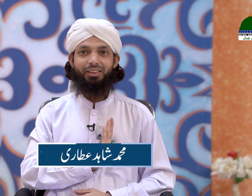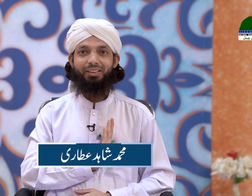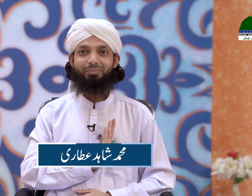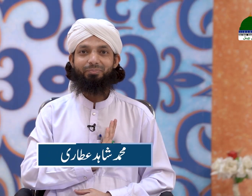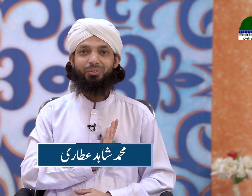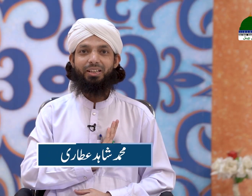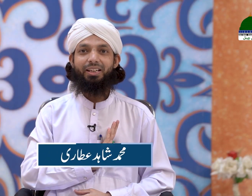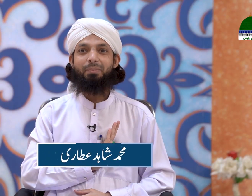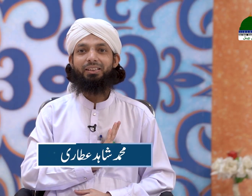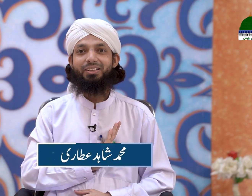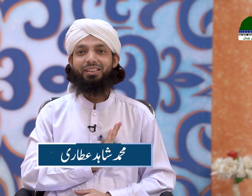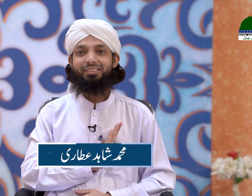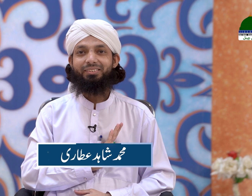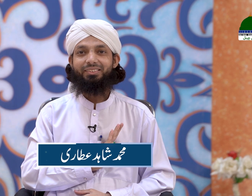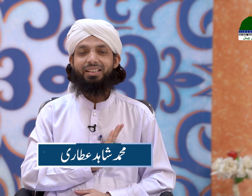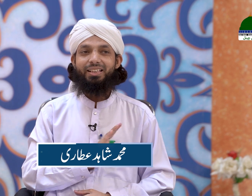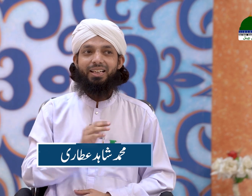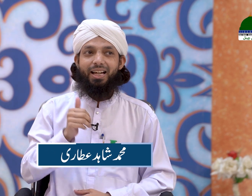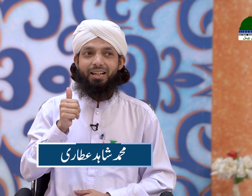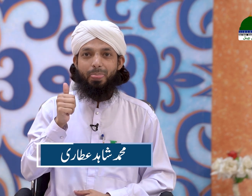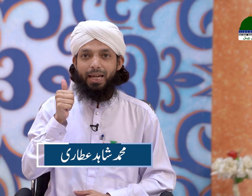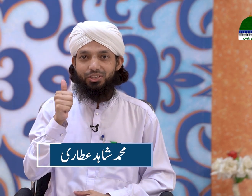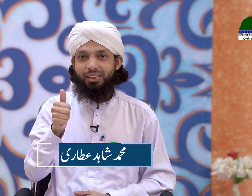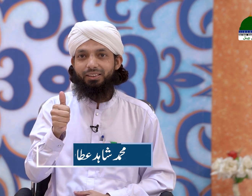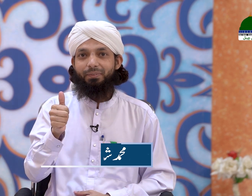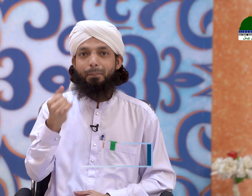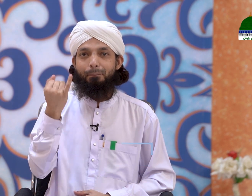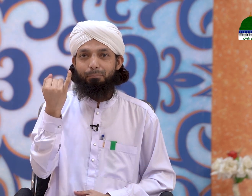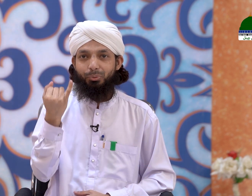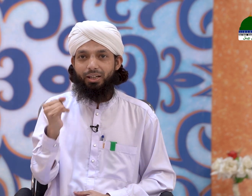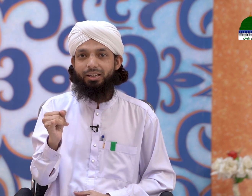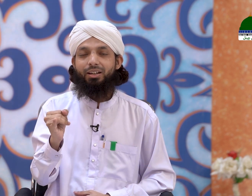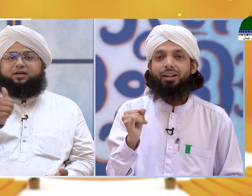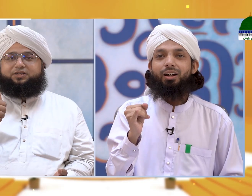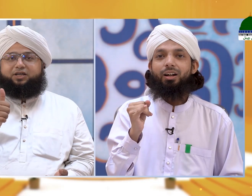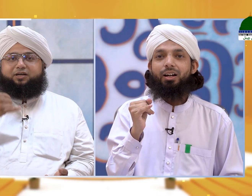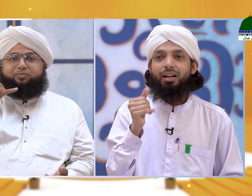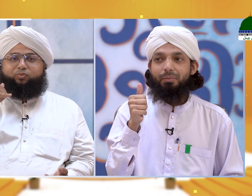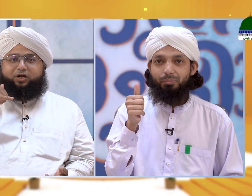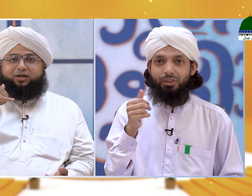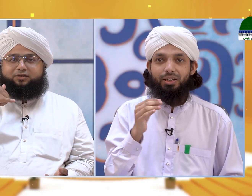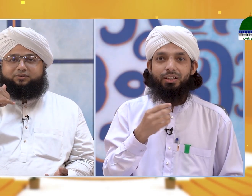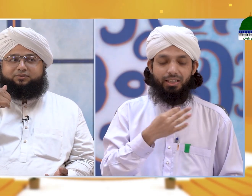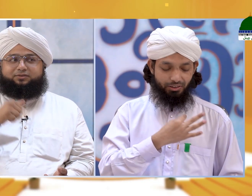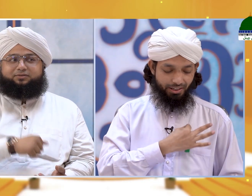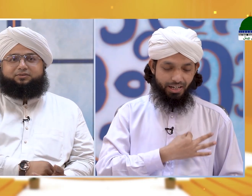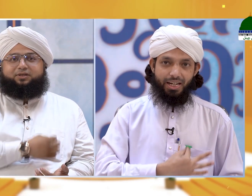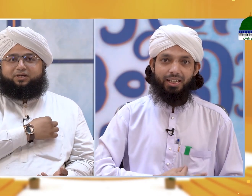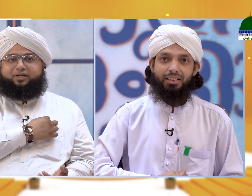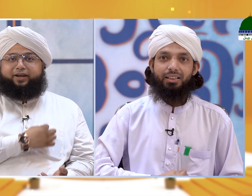گے، تو یہ ہے عمل کا اشارہ۔ عمل۔ اچھا، برا، اچھا، برا، نیک،